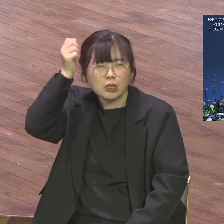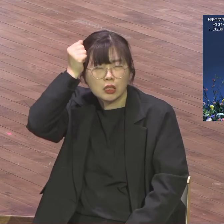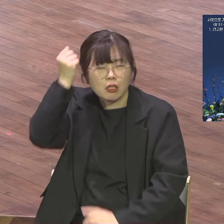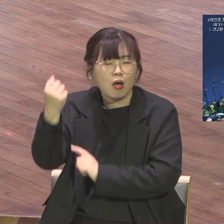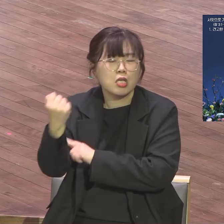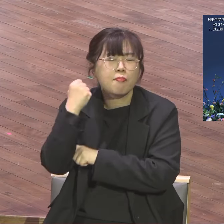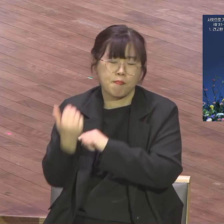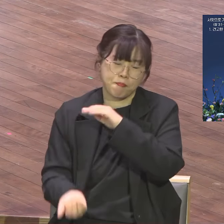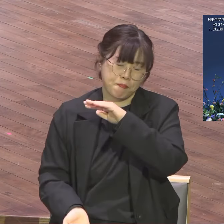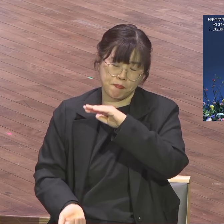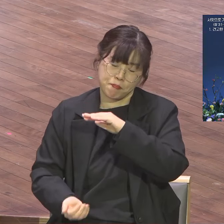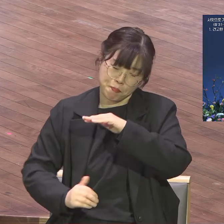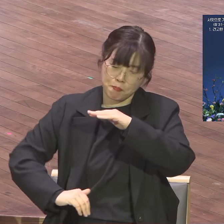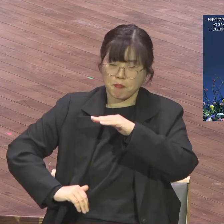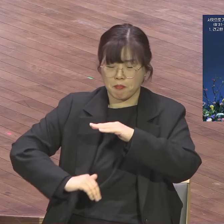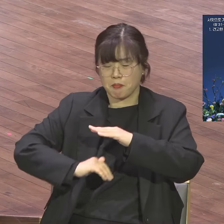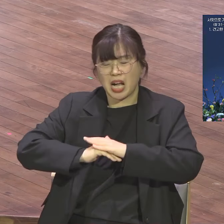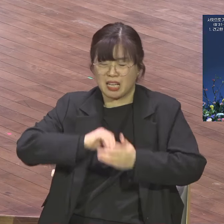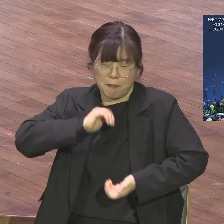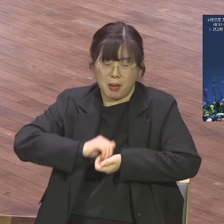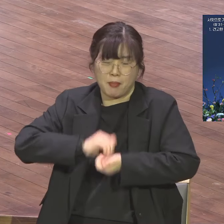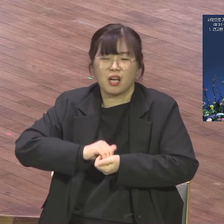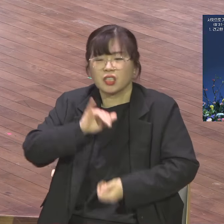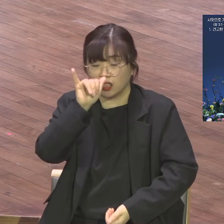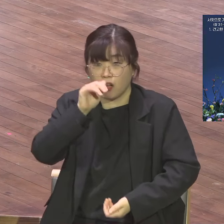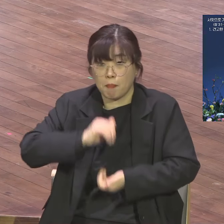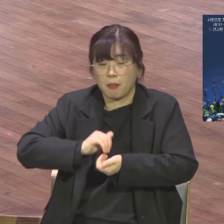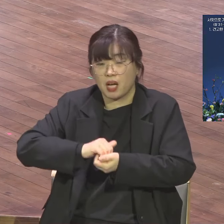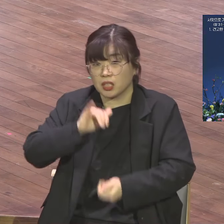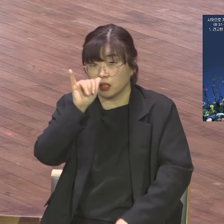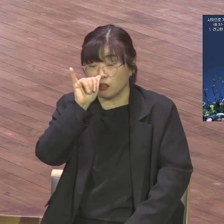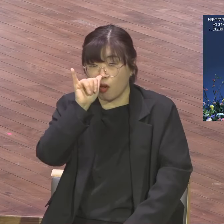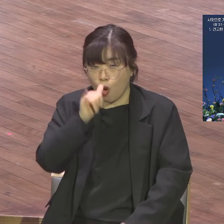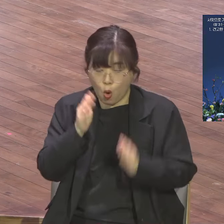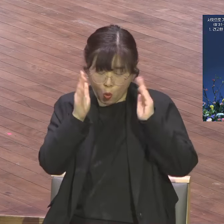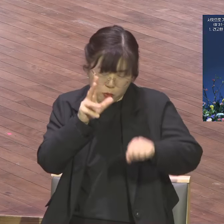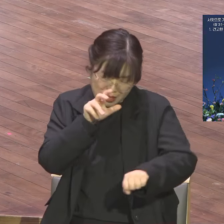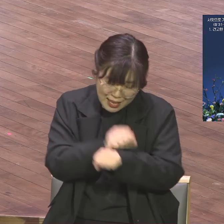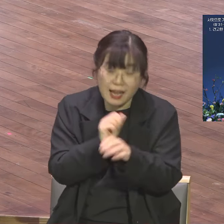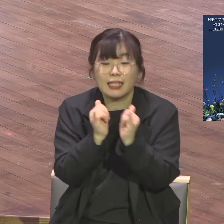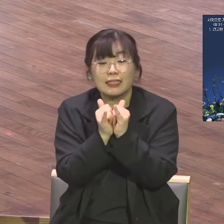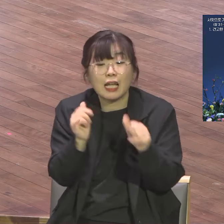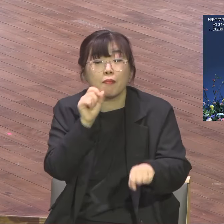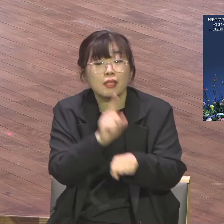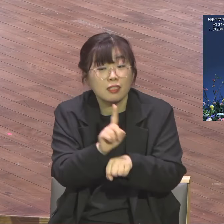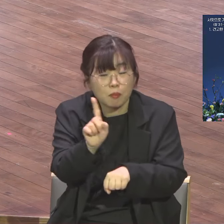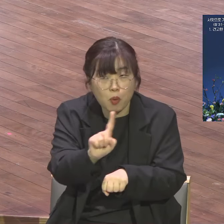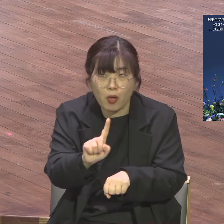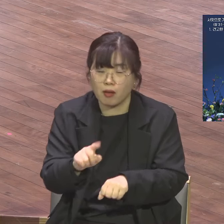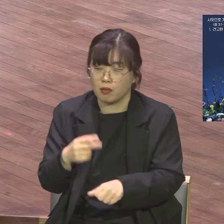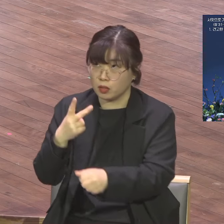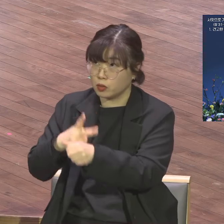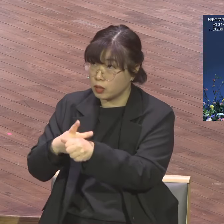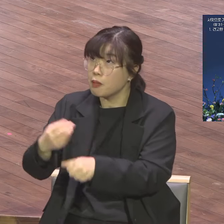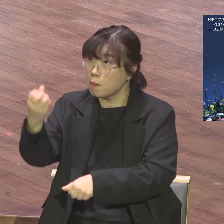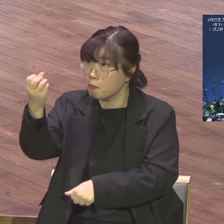계속 복습을 하지요. 자기 것, 복습이 자기 것 만드는 각인시키는 거잖아요. 복습. 그러니까 다시